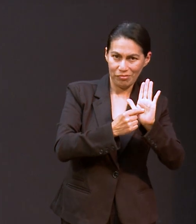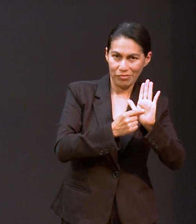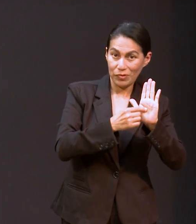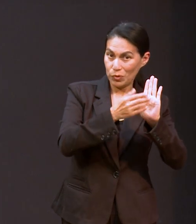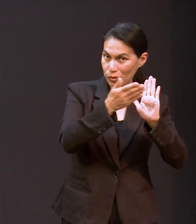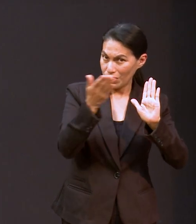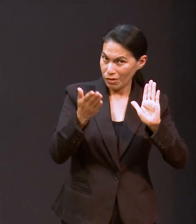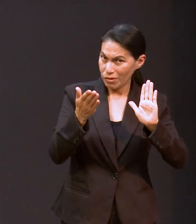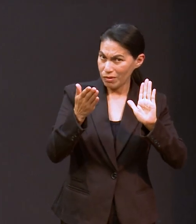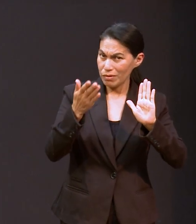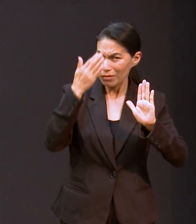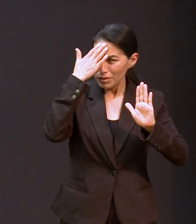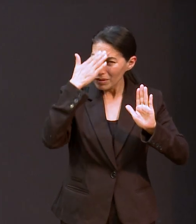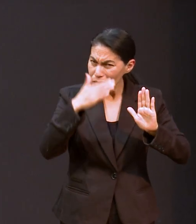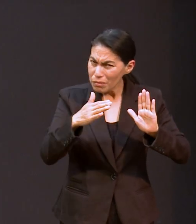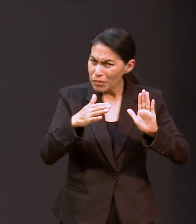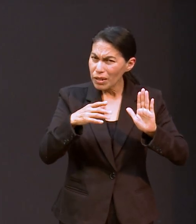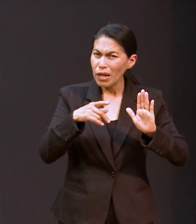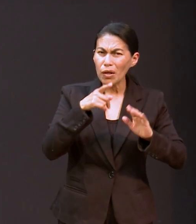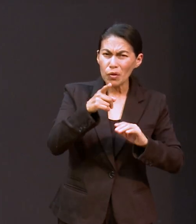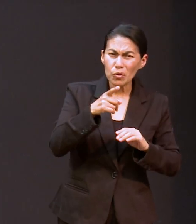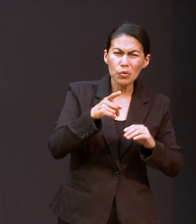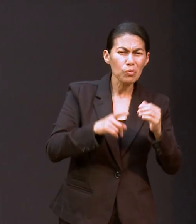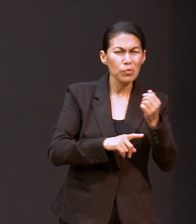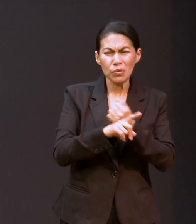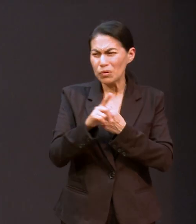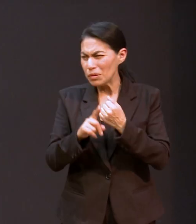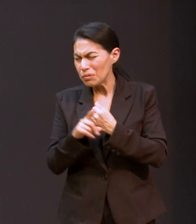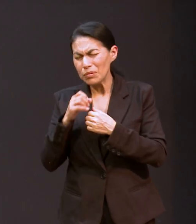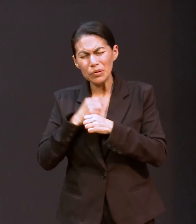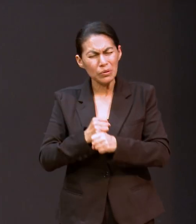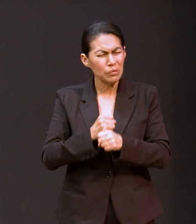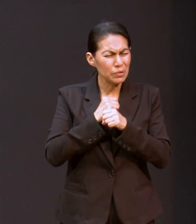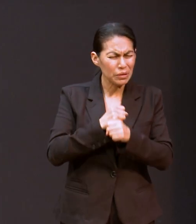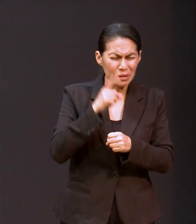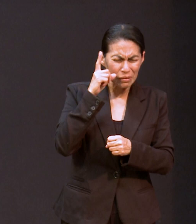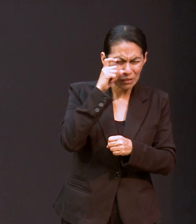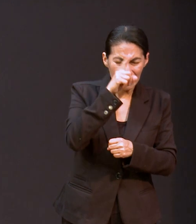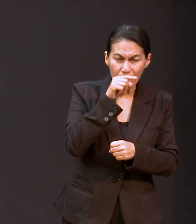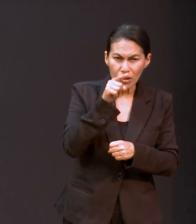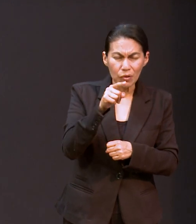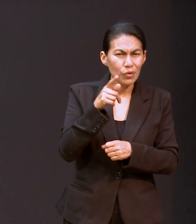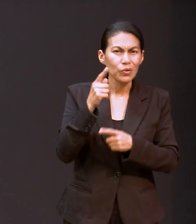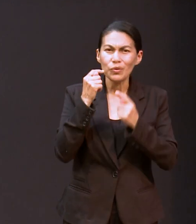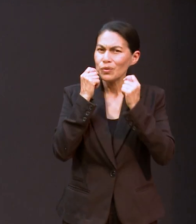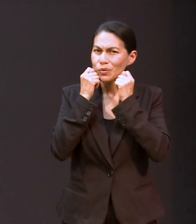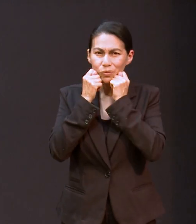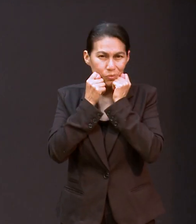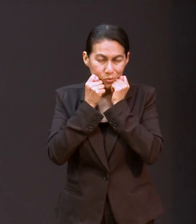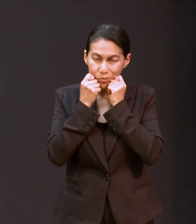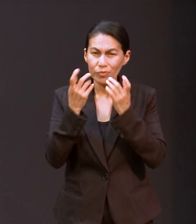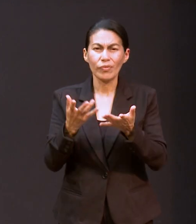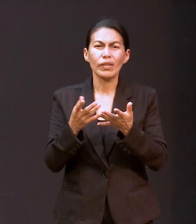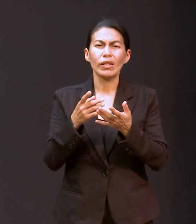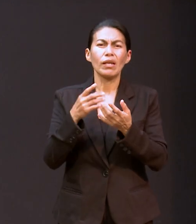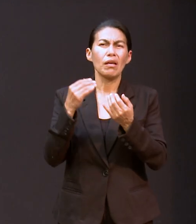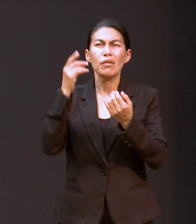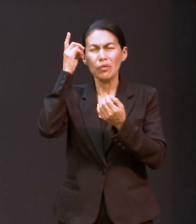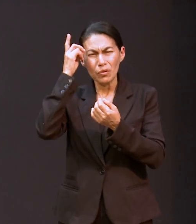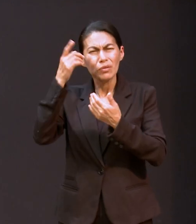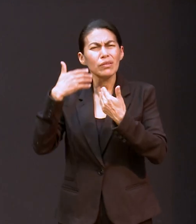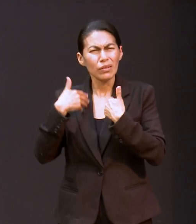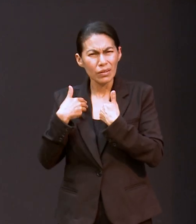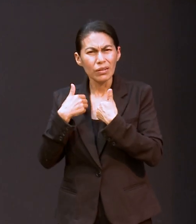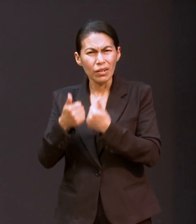que ellos puedan reconocer de que no importan la situación que tú estés tu Cristo pasó por lo mismo tu cristo